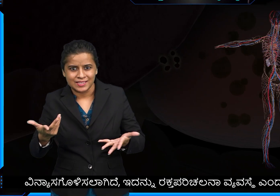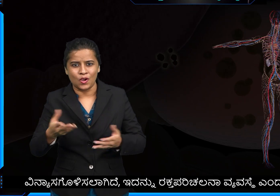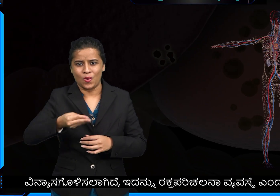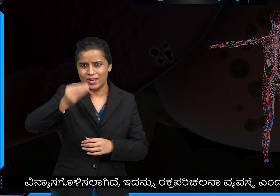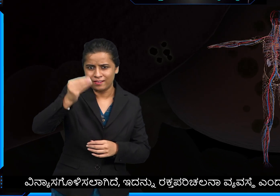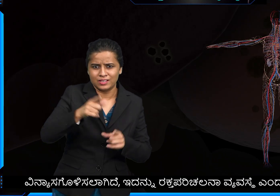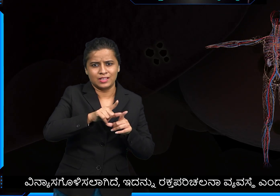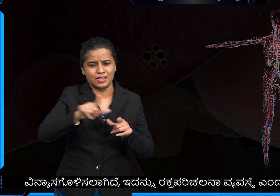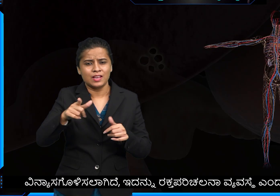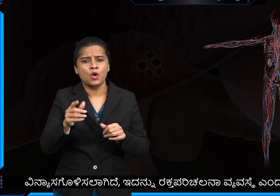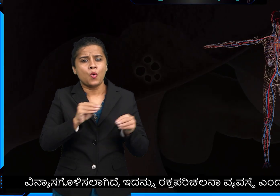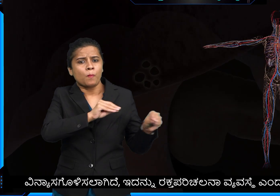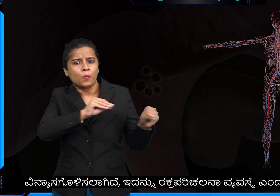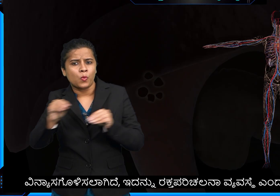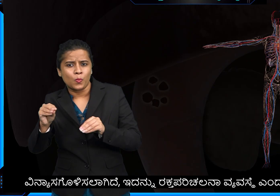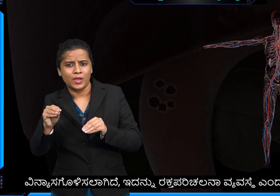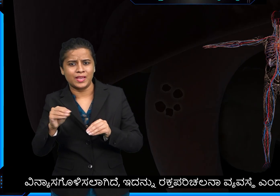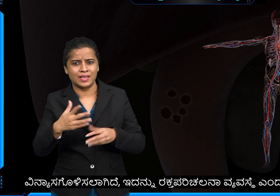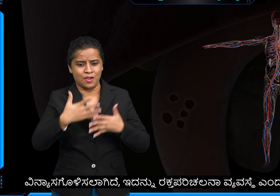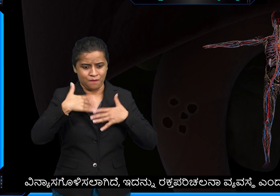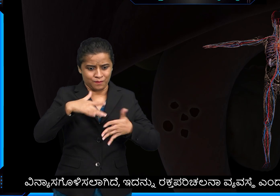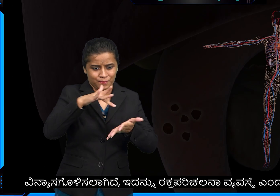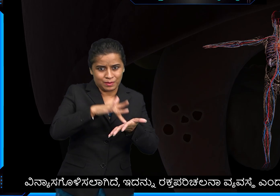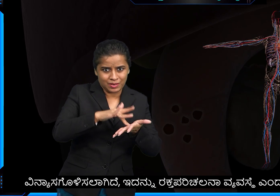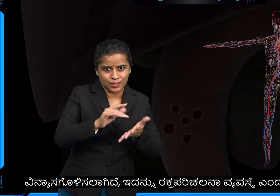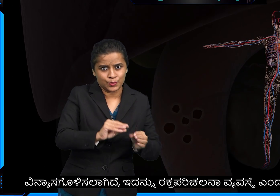ವಿನ್ಯಾಸಗೊಳಿಸಲಾಗಿದೆ. ಇದನ್ನು ರಕ್ತ ಪರಿಚಲನಾ ವ್ಯವಸ್ಥೆ ಎಂದು